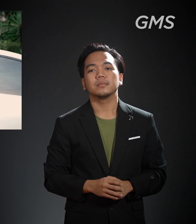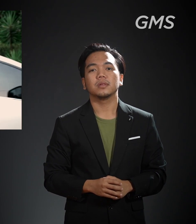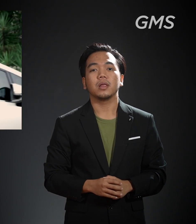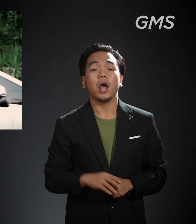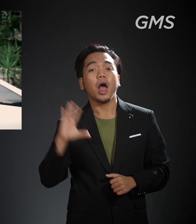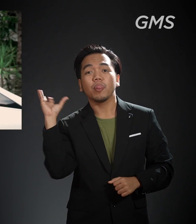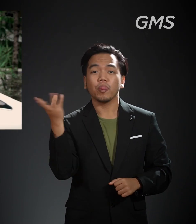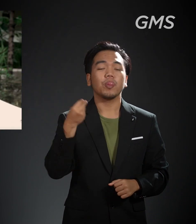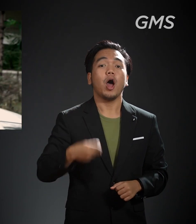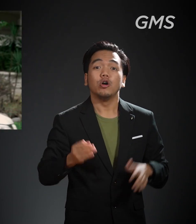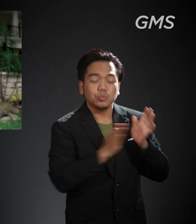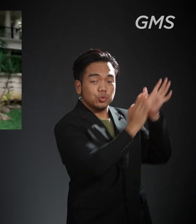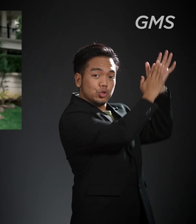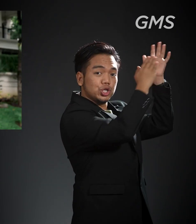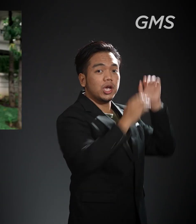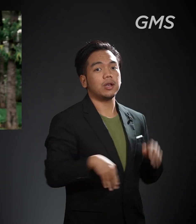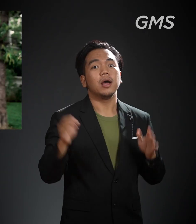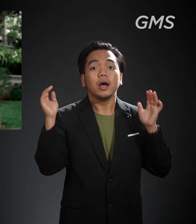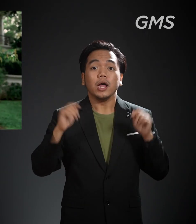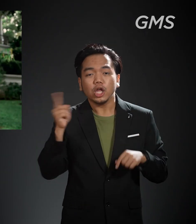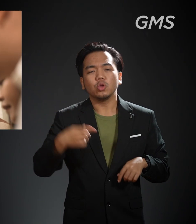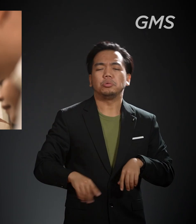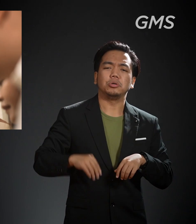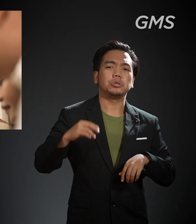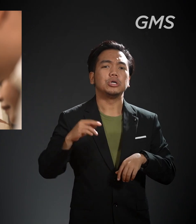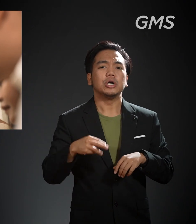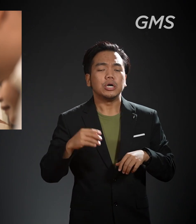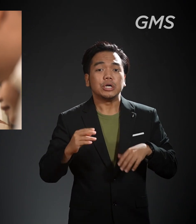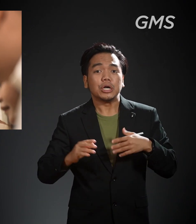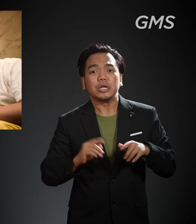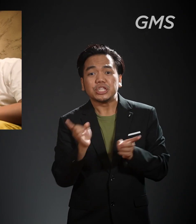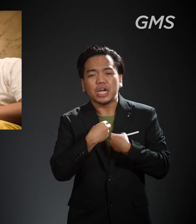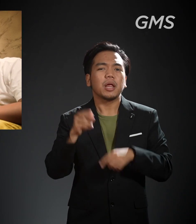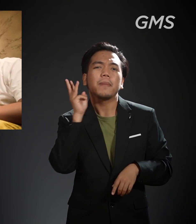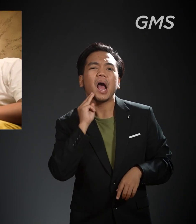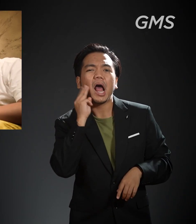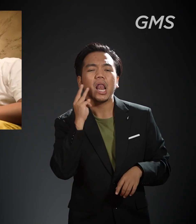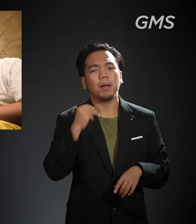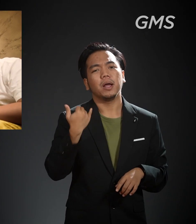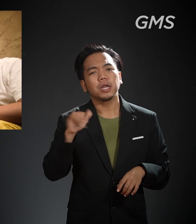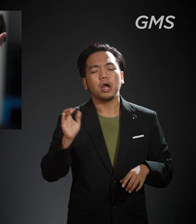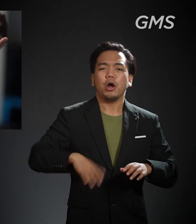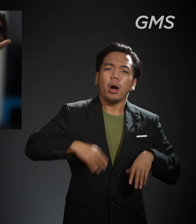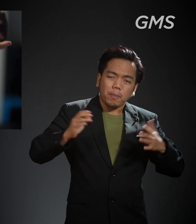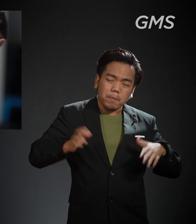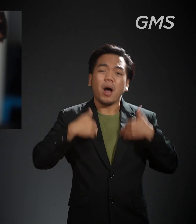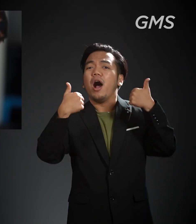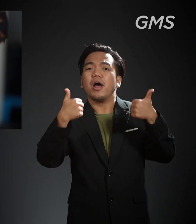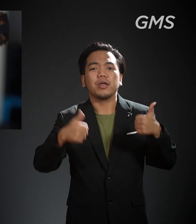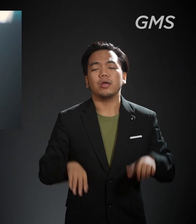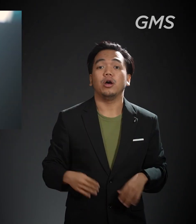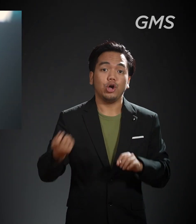The Year of Praise, tahun pujian menjadi sebuah petualangan yang tiada dua. Menjadi sebuah pelajaran hidup yang langsung